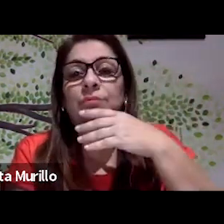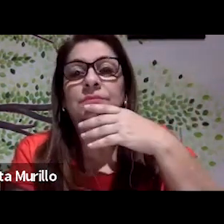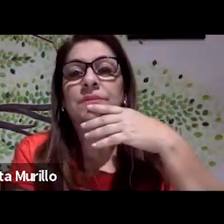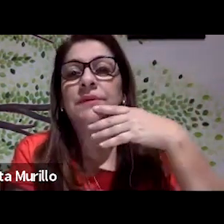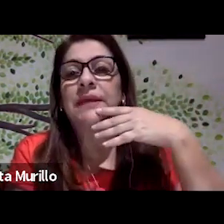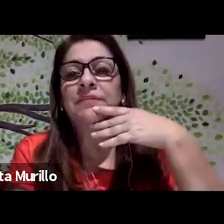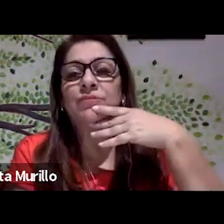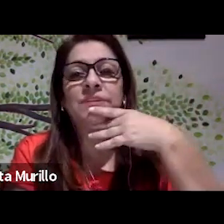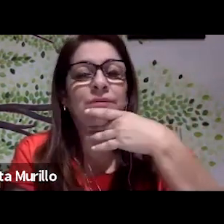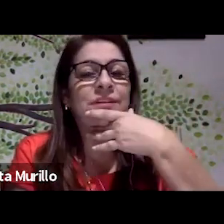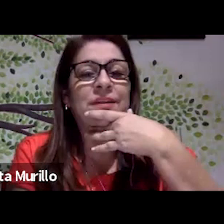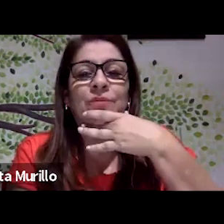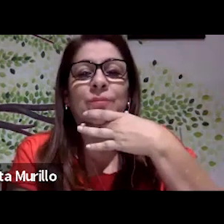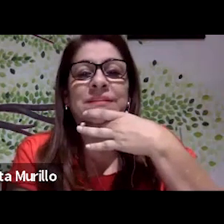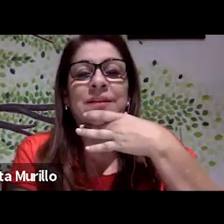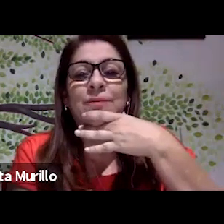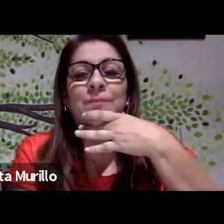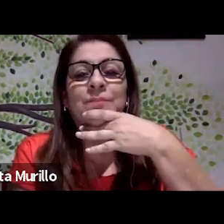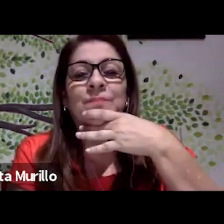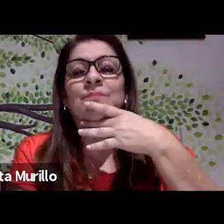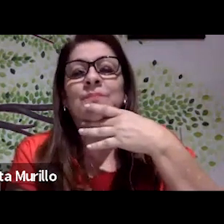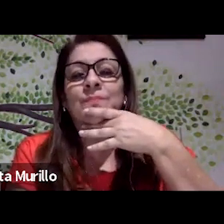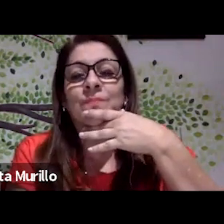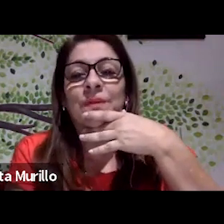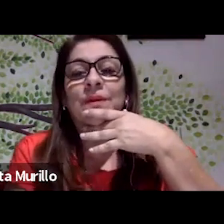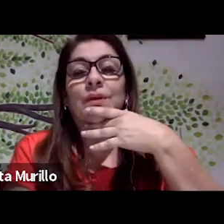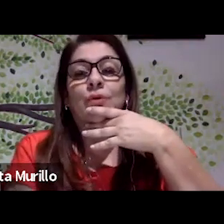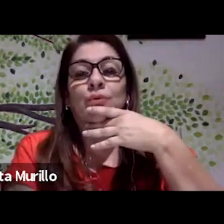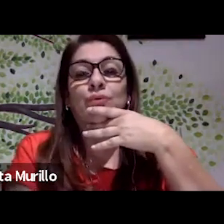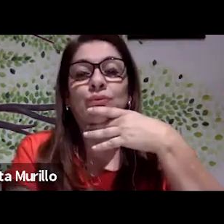ver cómo estamos qué resultados tenemos Don Marcelo